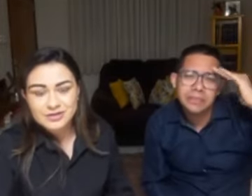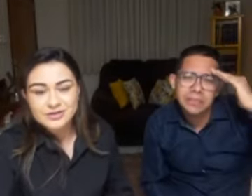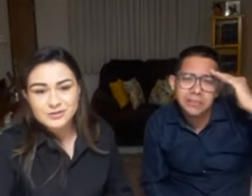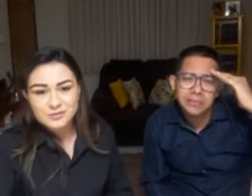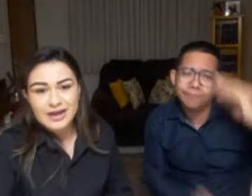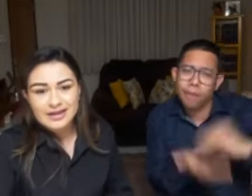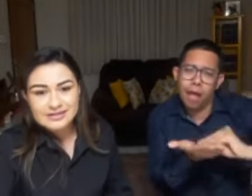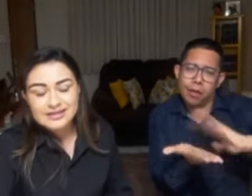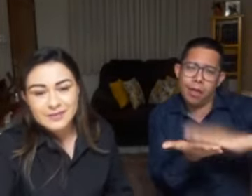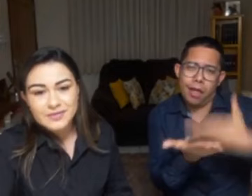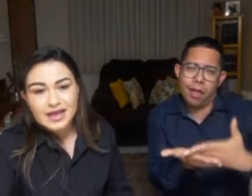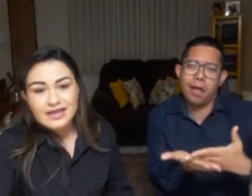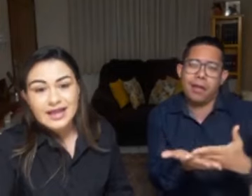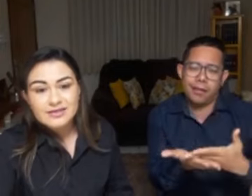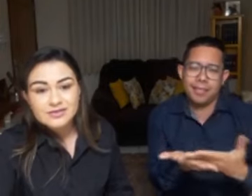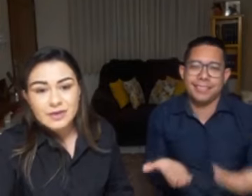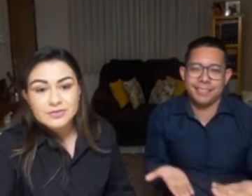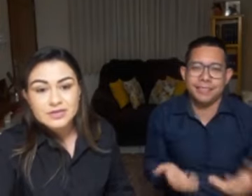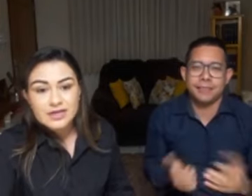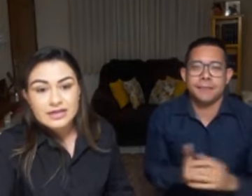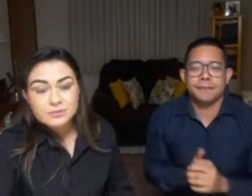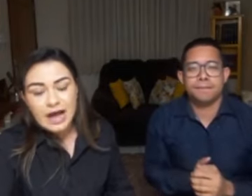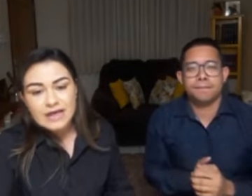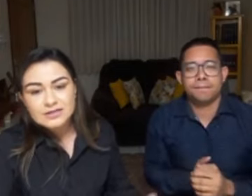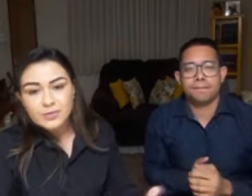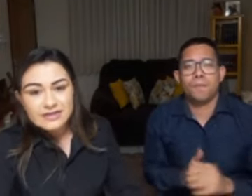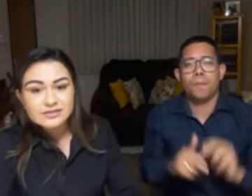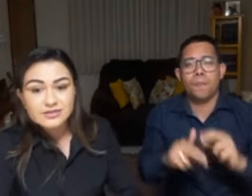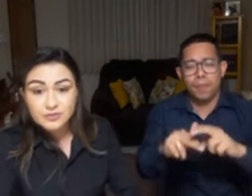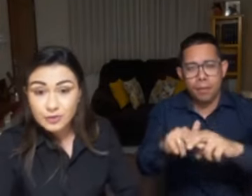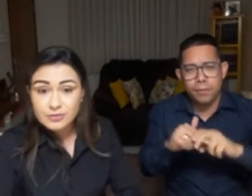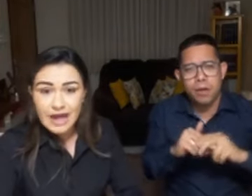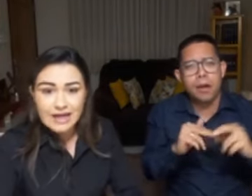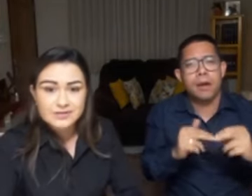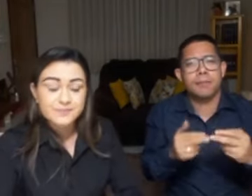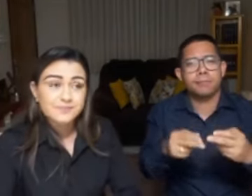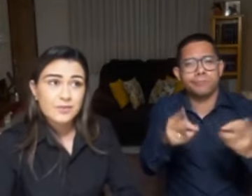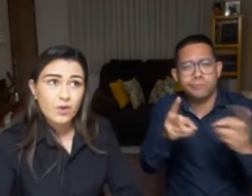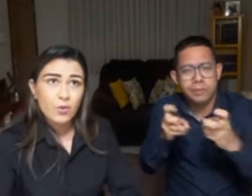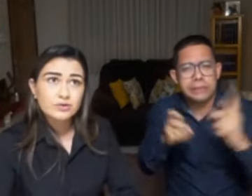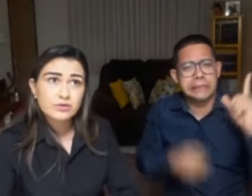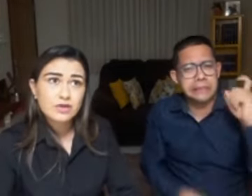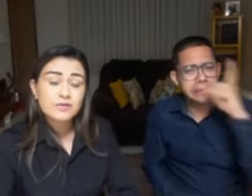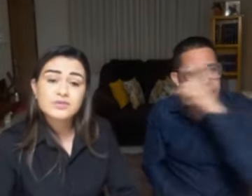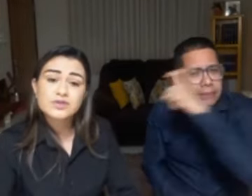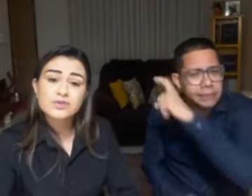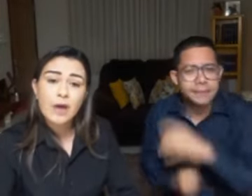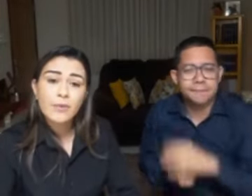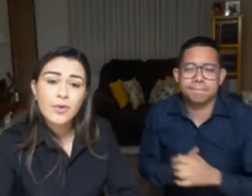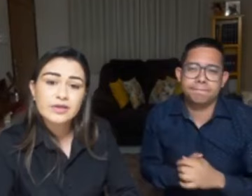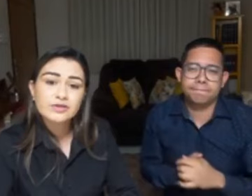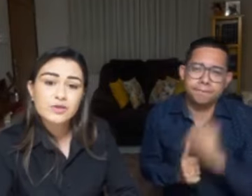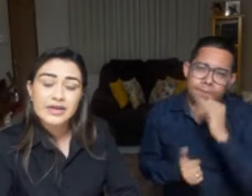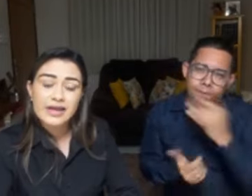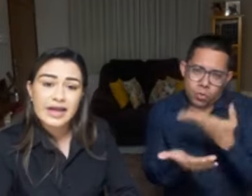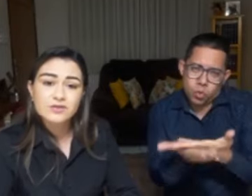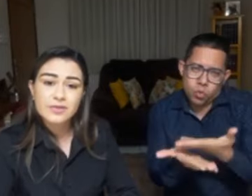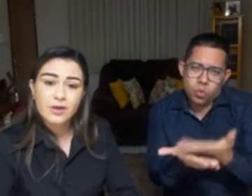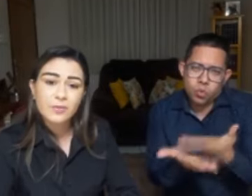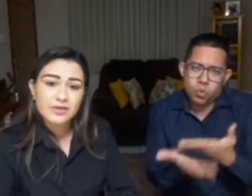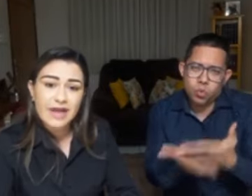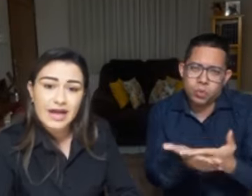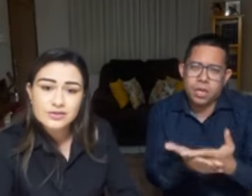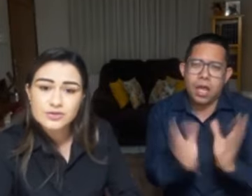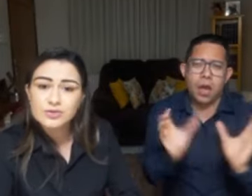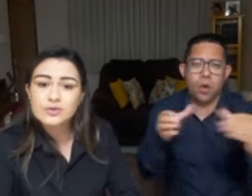palavra de Deus para eles, né? E aí nós vemos que eles passam por essas dificuldades. Quando nós vamos estudar um pouquinho sobre eles, sobre